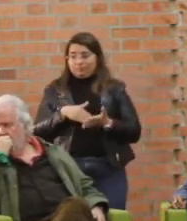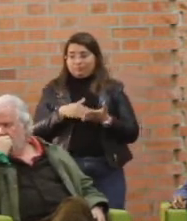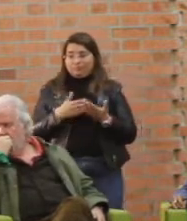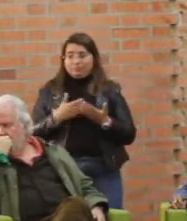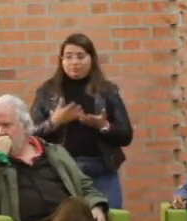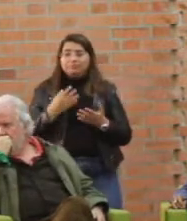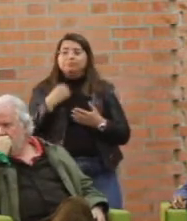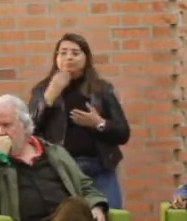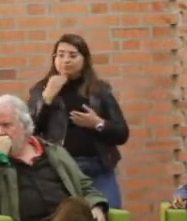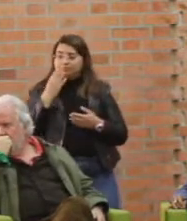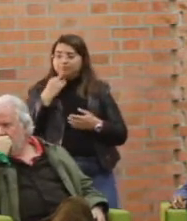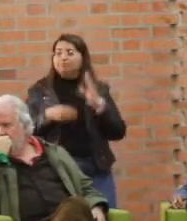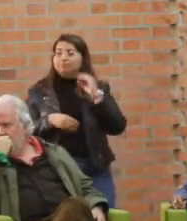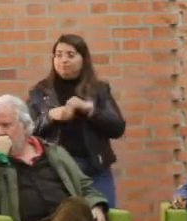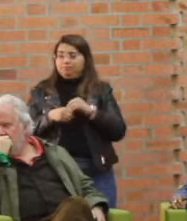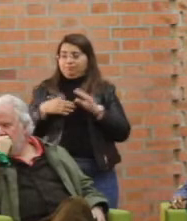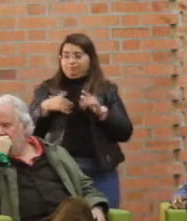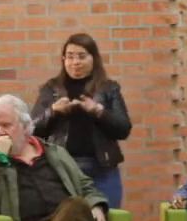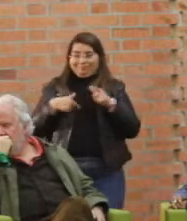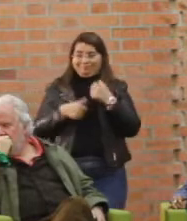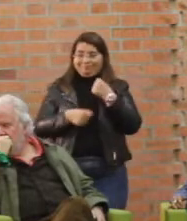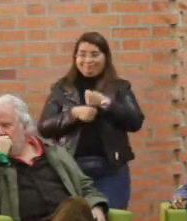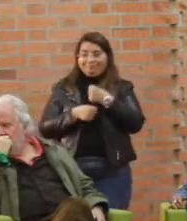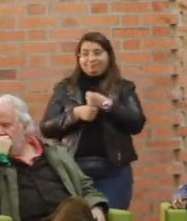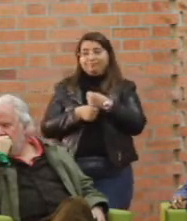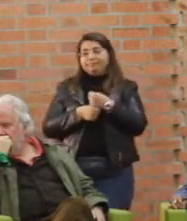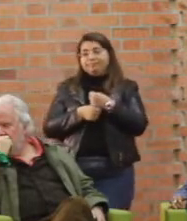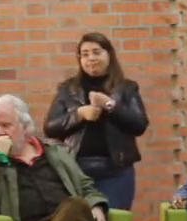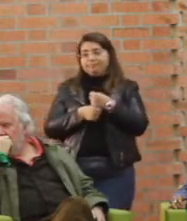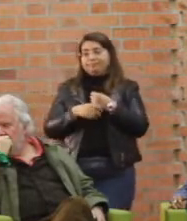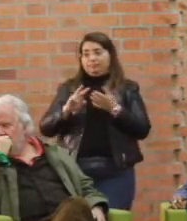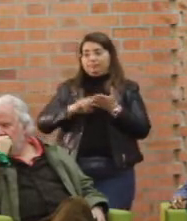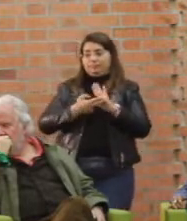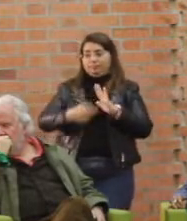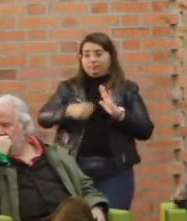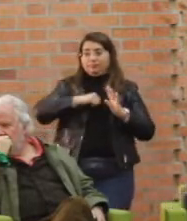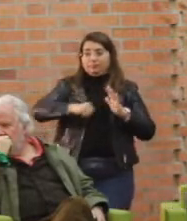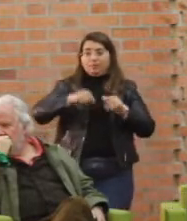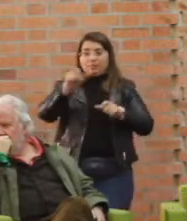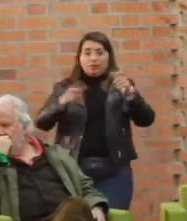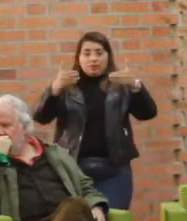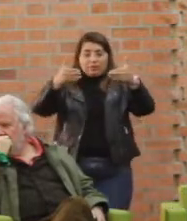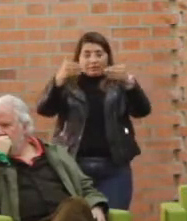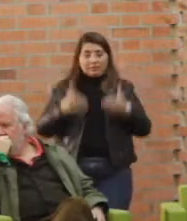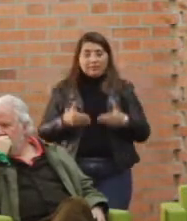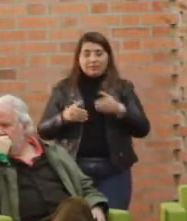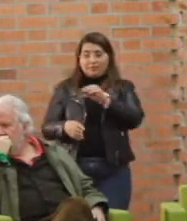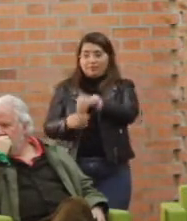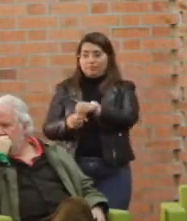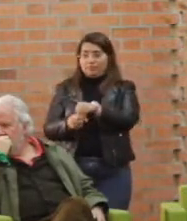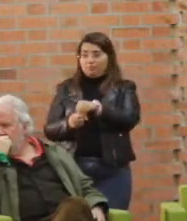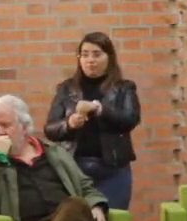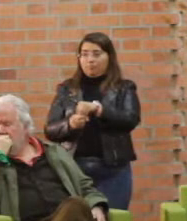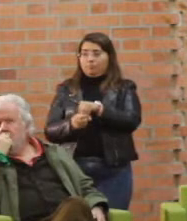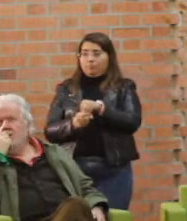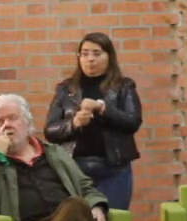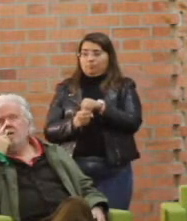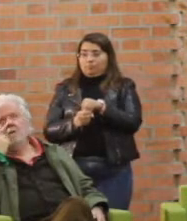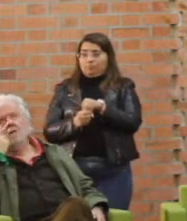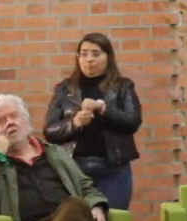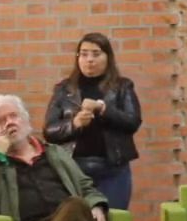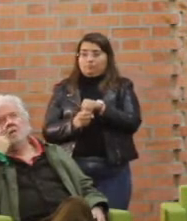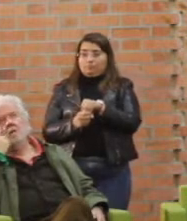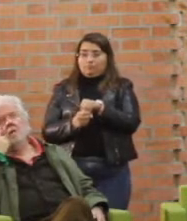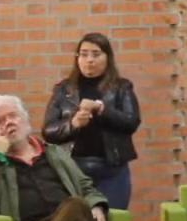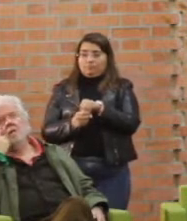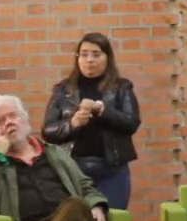tallerismo también para un lugar de trabajo en derechos de personas con discapacidades desde hace muchos años y